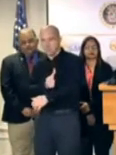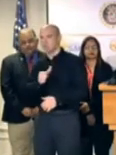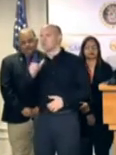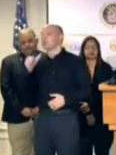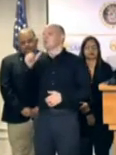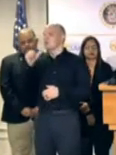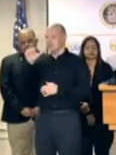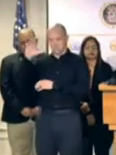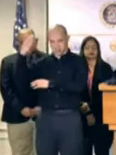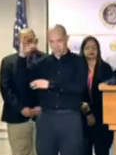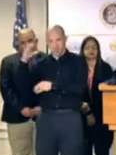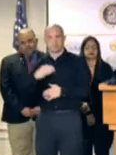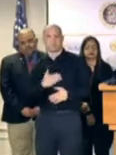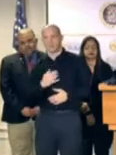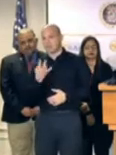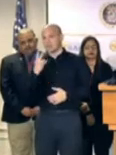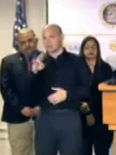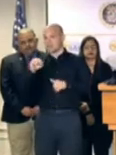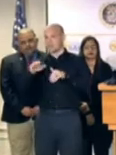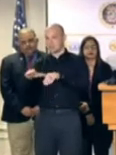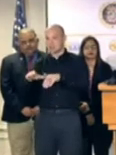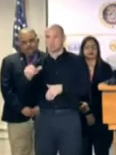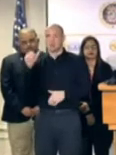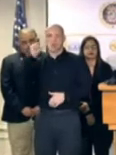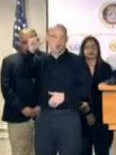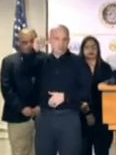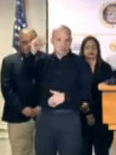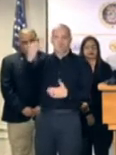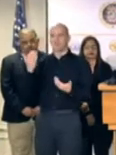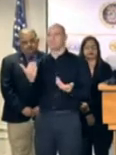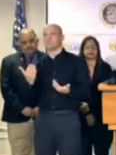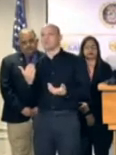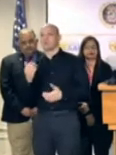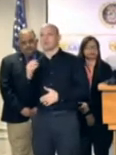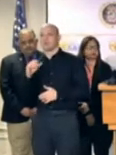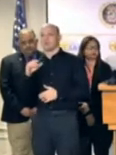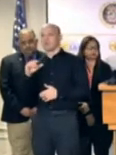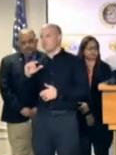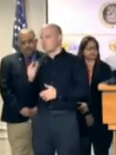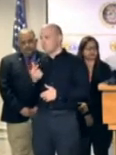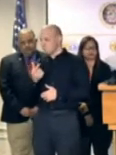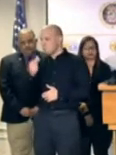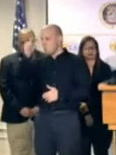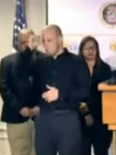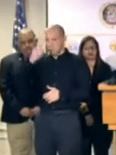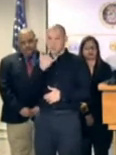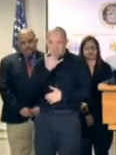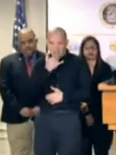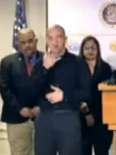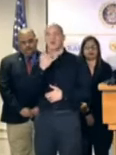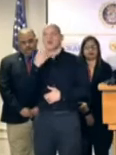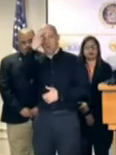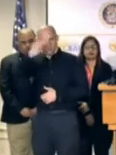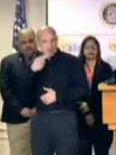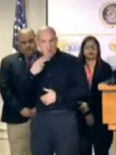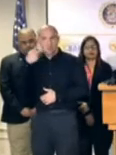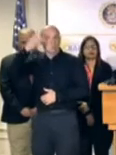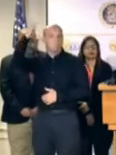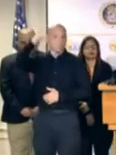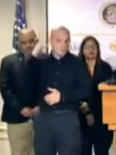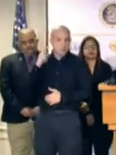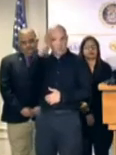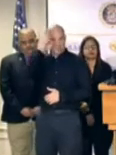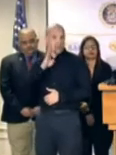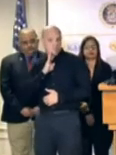de marzo continuamos con Arecibo, Guayama, Humacao, Ponce, San Juan y Vega Baja. Y